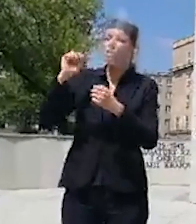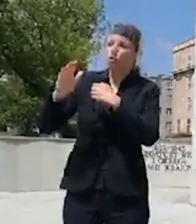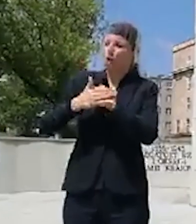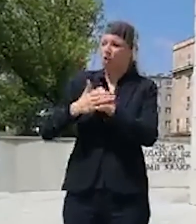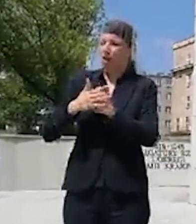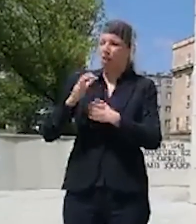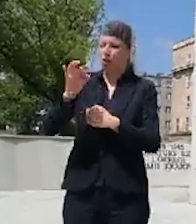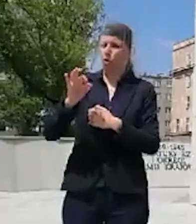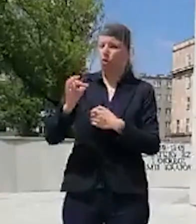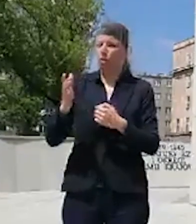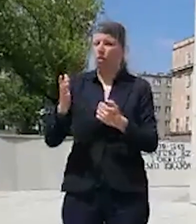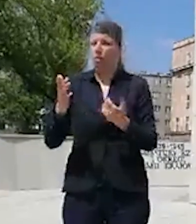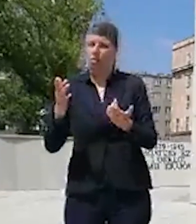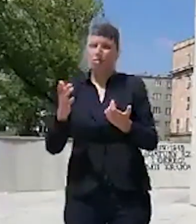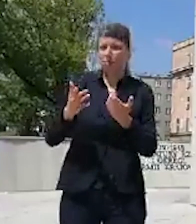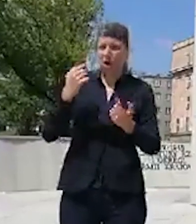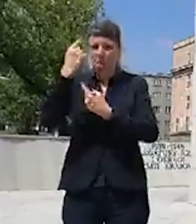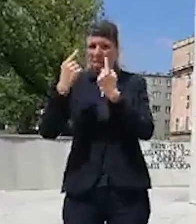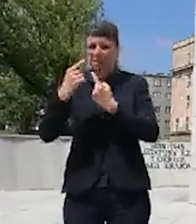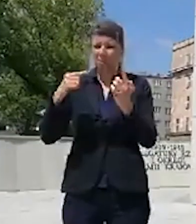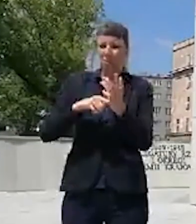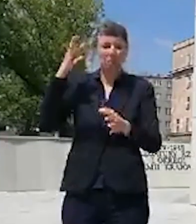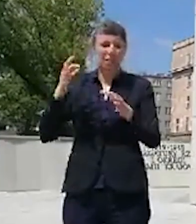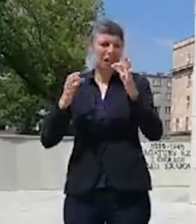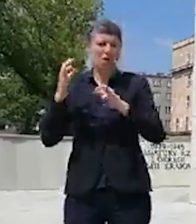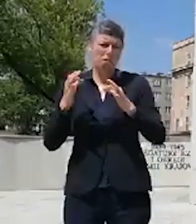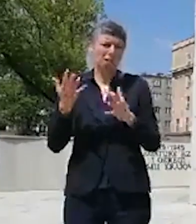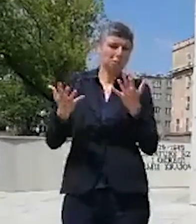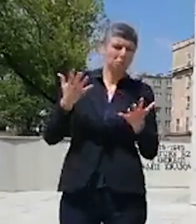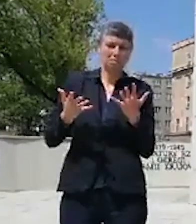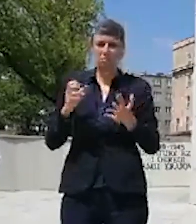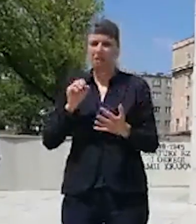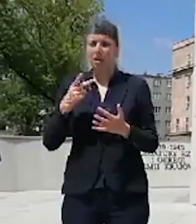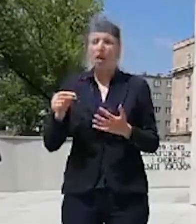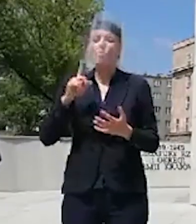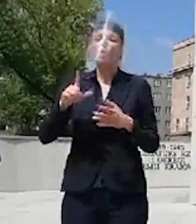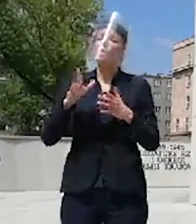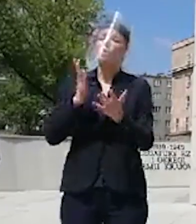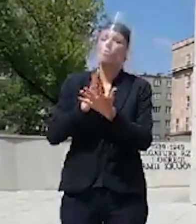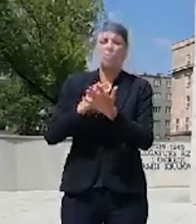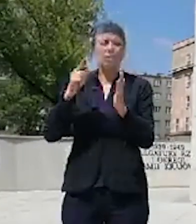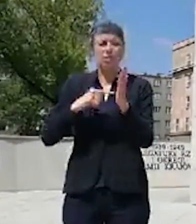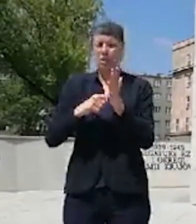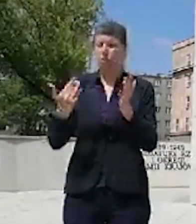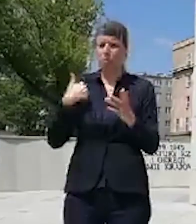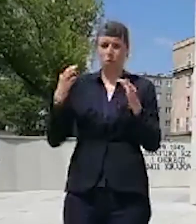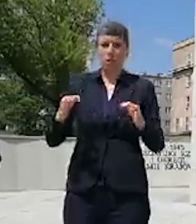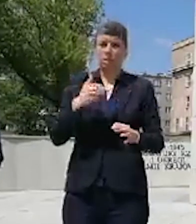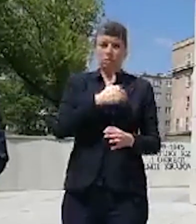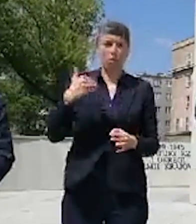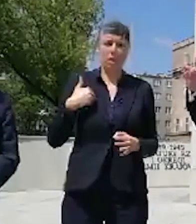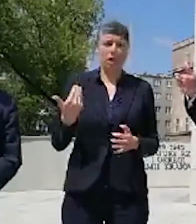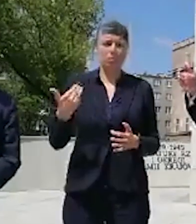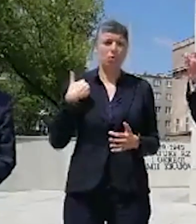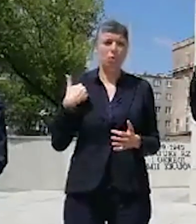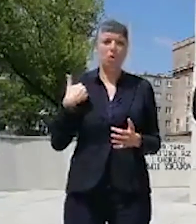to postulat, nad którym trzeba by się było rzeczywiście zastanowić, bo za często mieliśmy we współczesnej polskiej polityce okazję